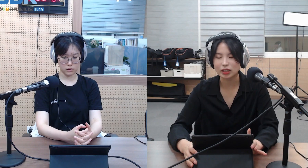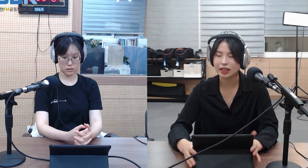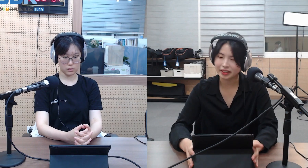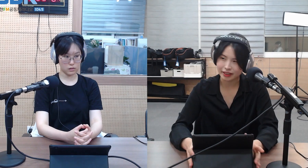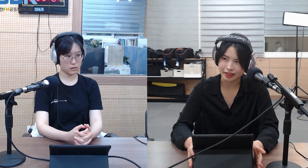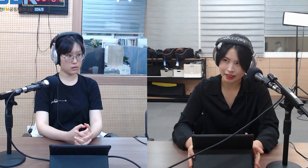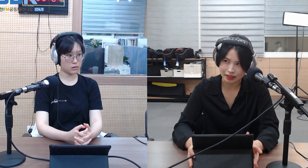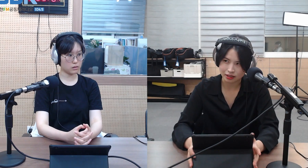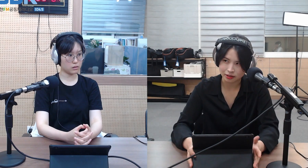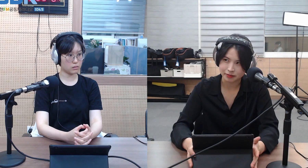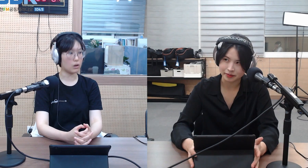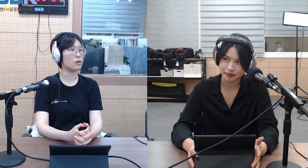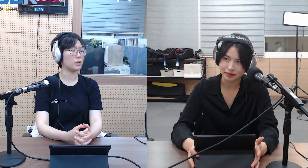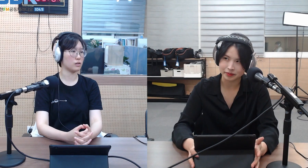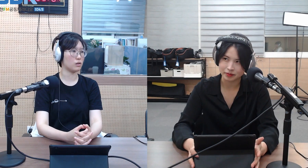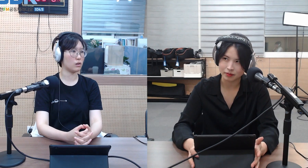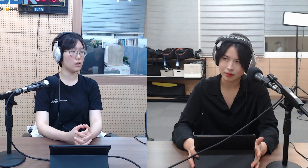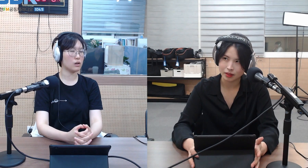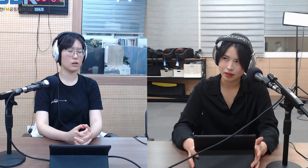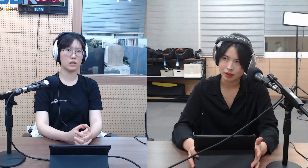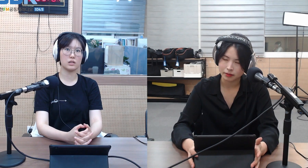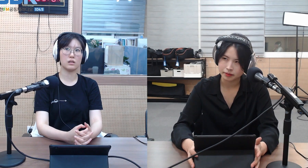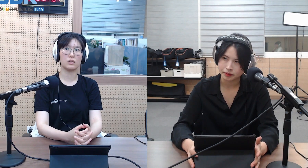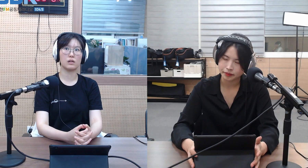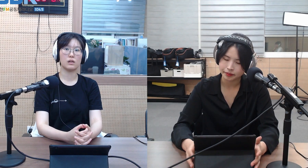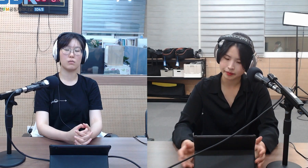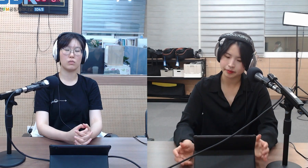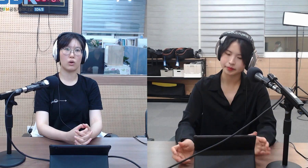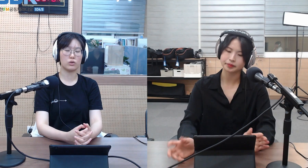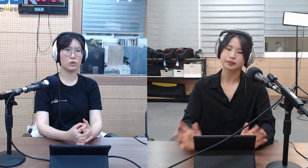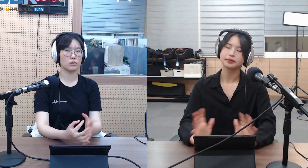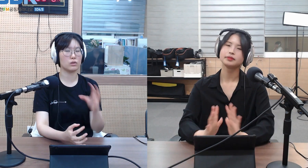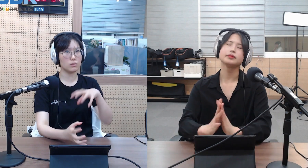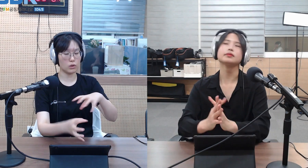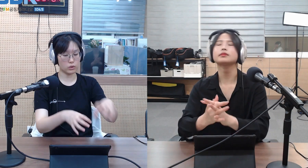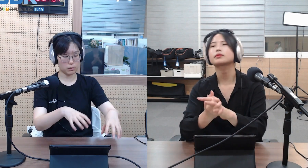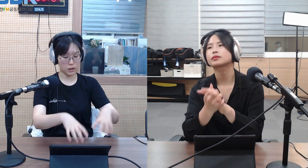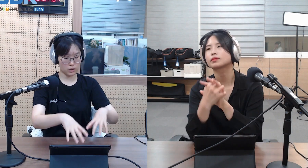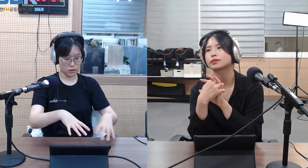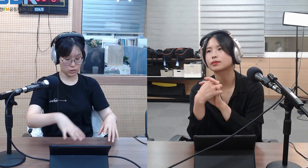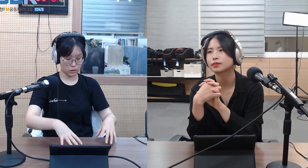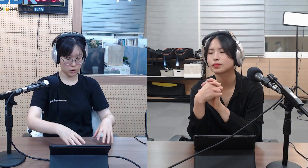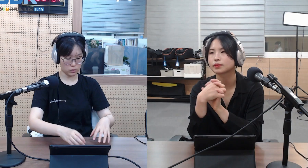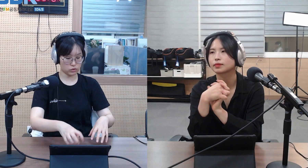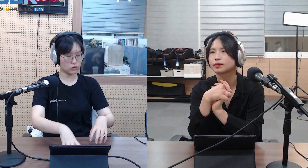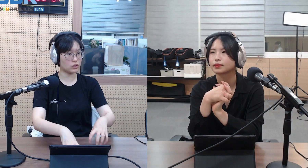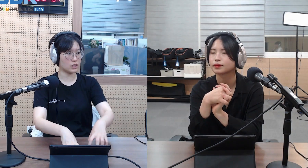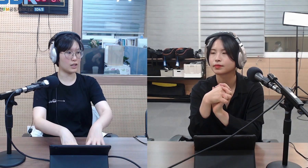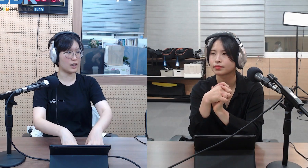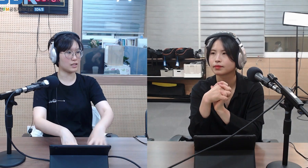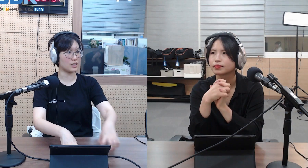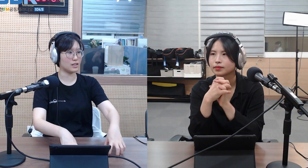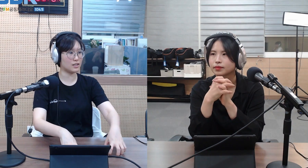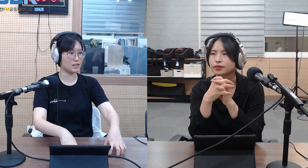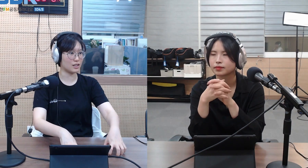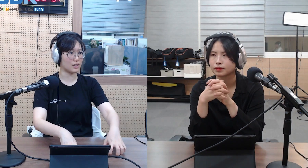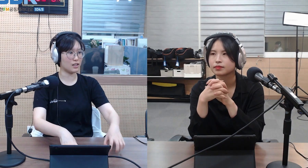정확해야 되니까요. 아 맞아요. 그러니까 사실 어떤 맥락이었냐면 중식, 양식, 일식 이렇게